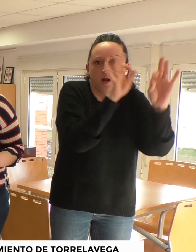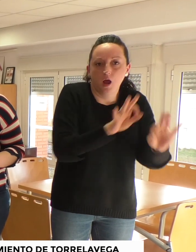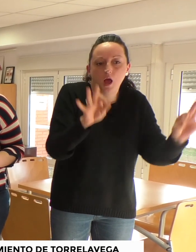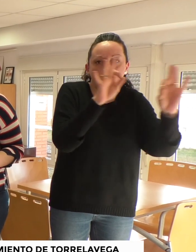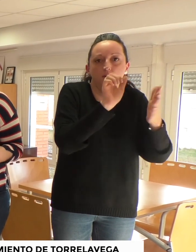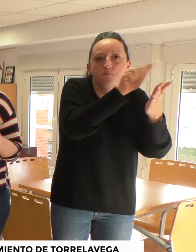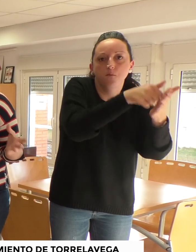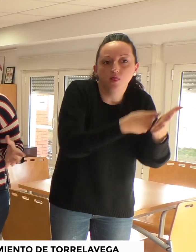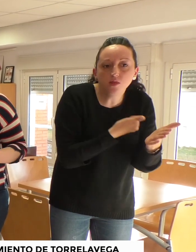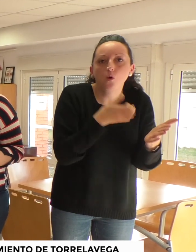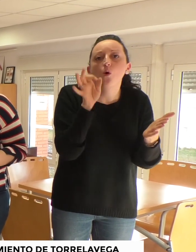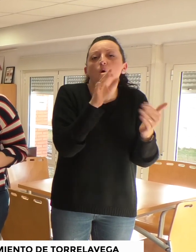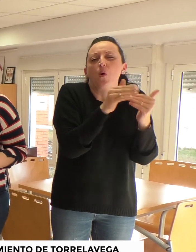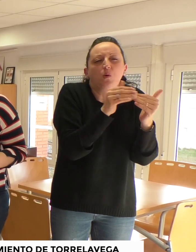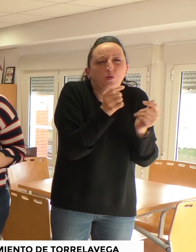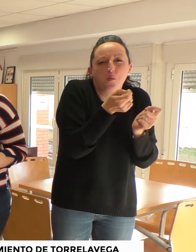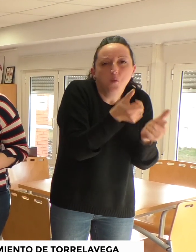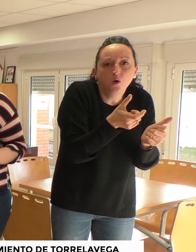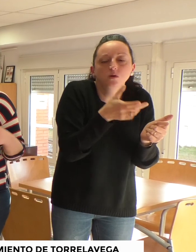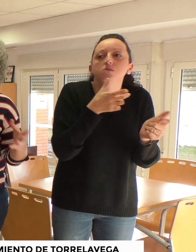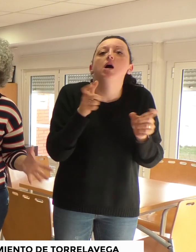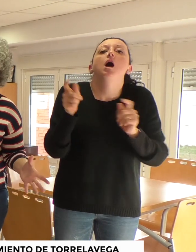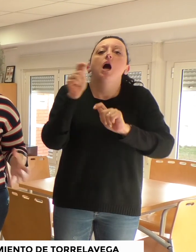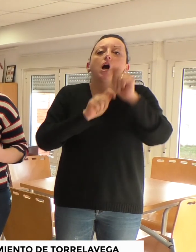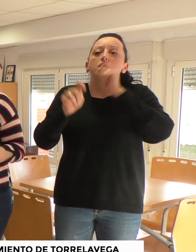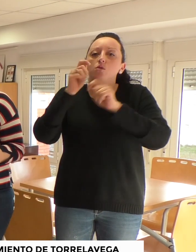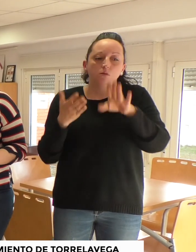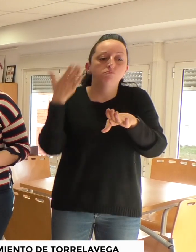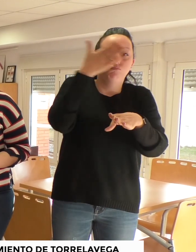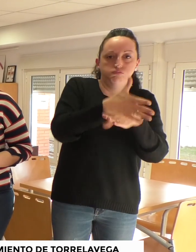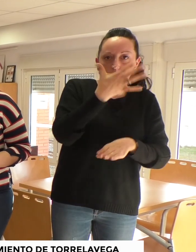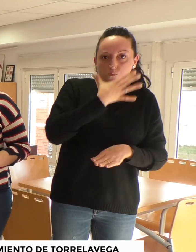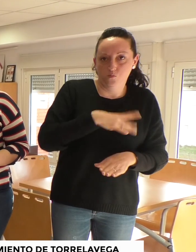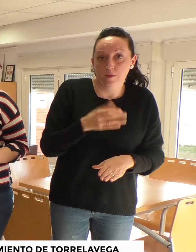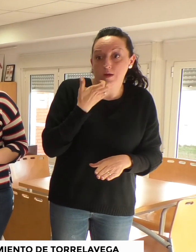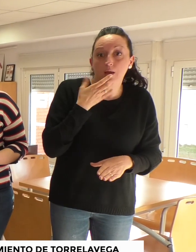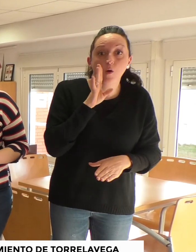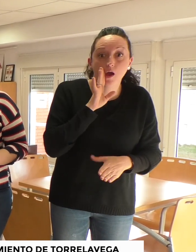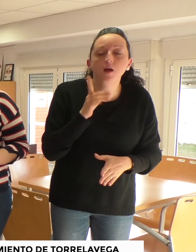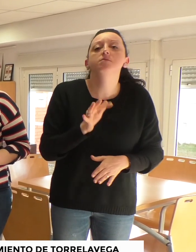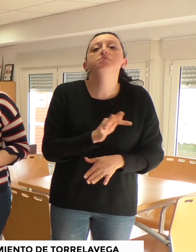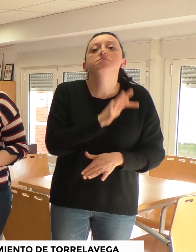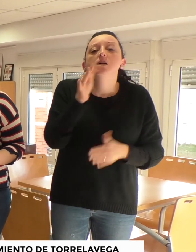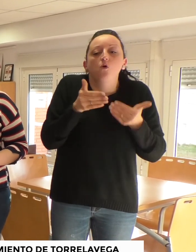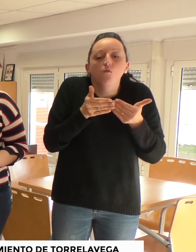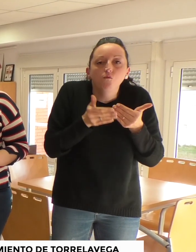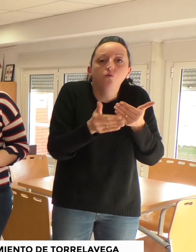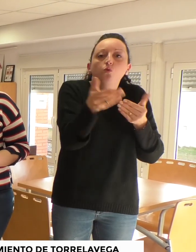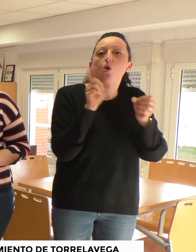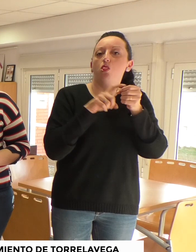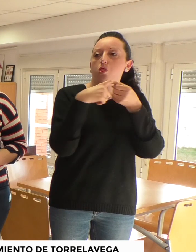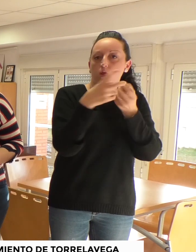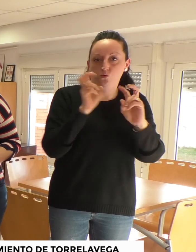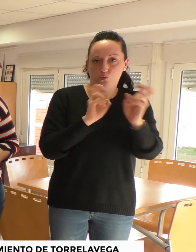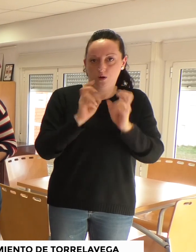estaban infrautilizados y los hemos puesto a disposición pues, tanto de asociaciones como los ejemplos que he dado como en un futuro para los ciudadanos